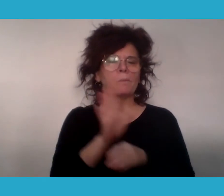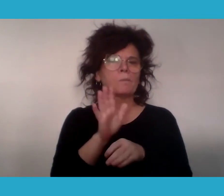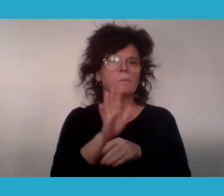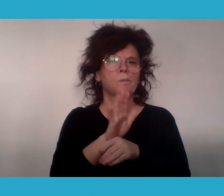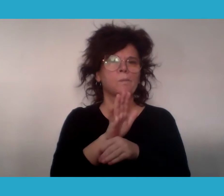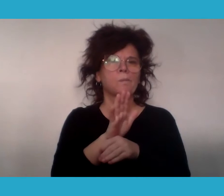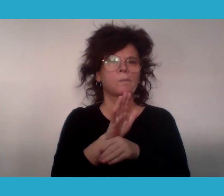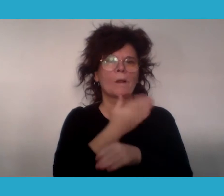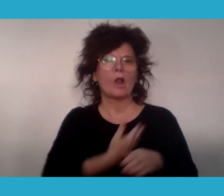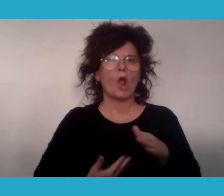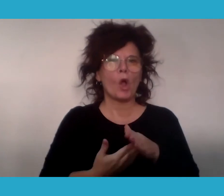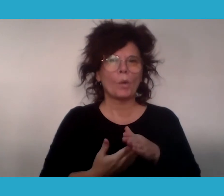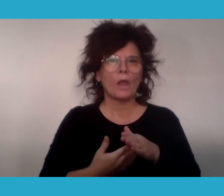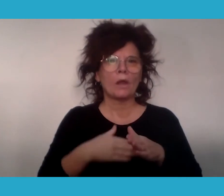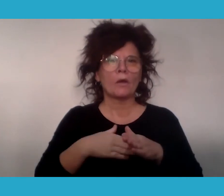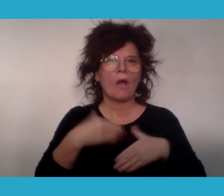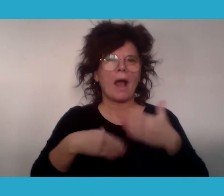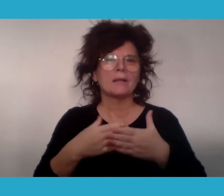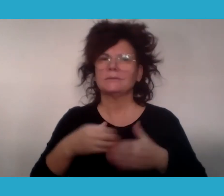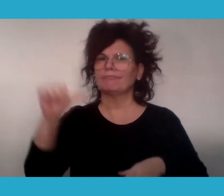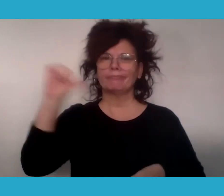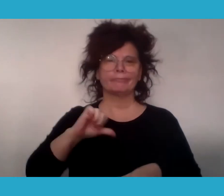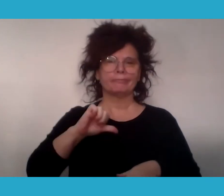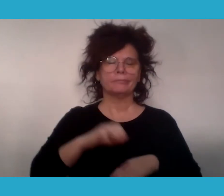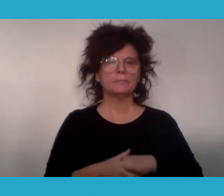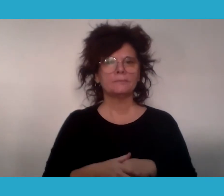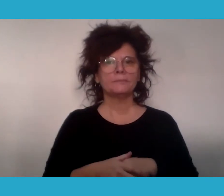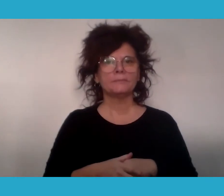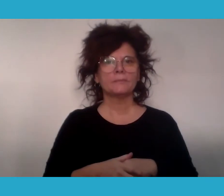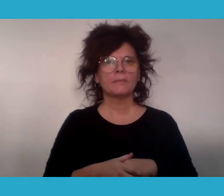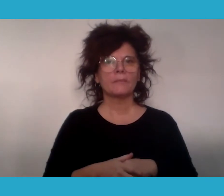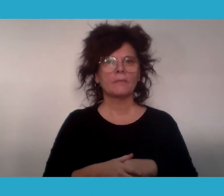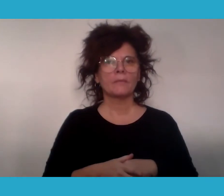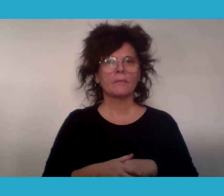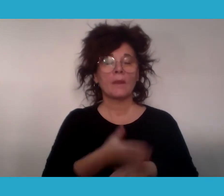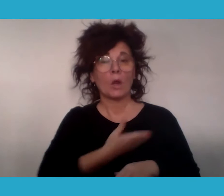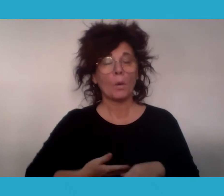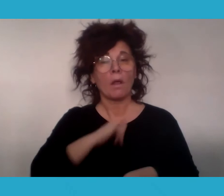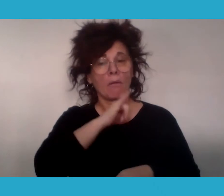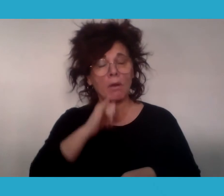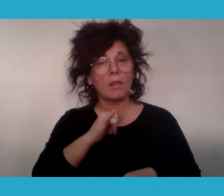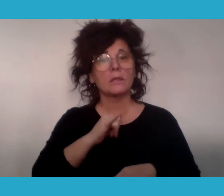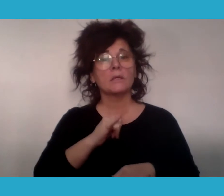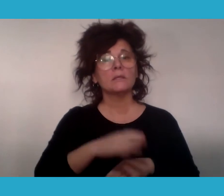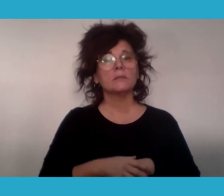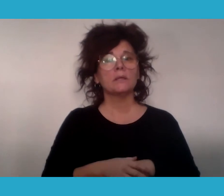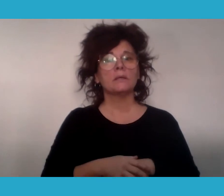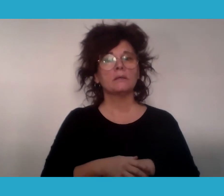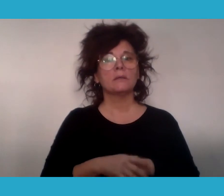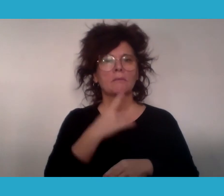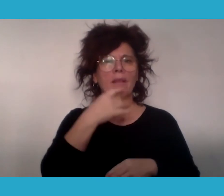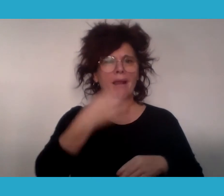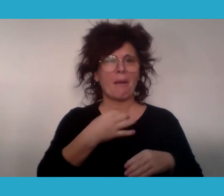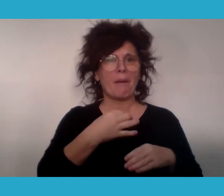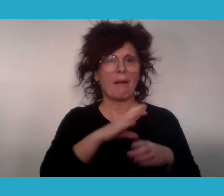gobierno. Del otro lado se encuentra la sociedad civil que defiende el planeta. Se dirige nuevamente a Schiaretti y le dice que se encuentra aislado de la